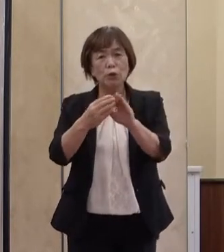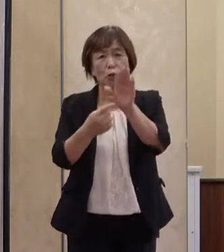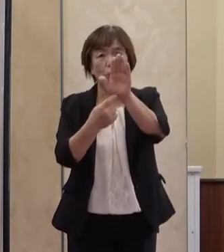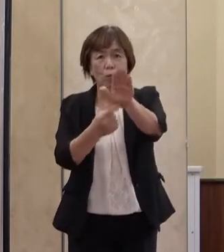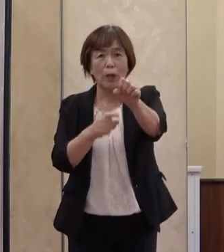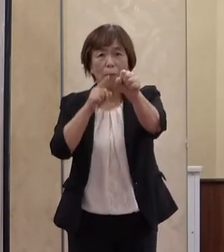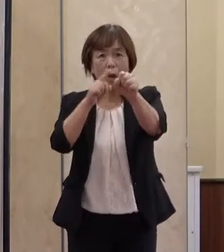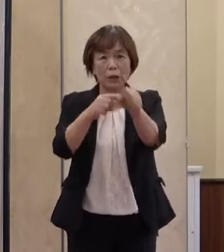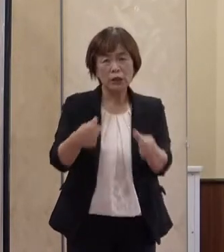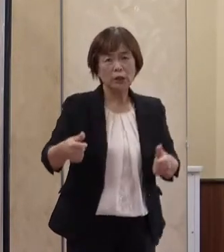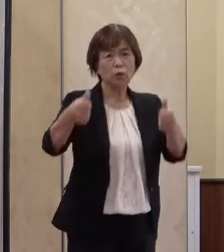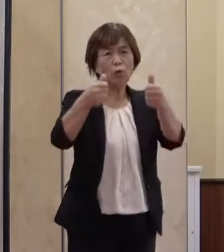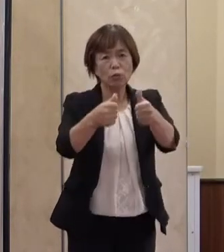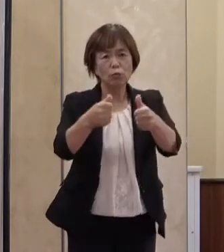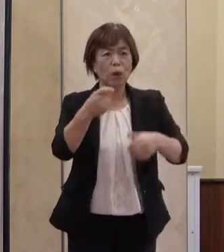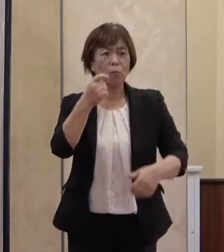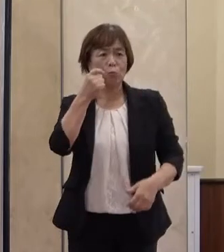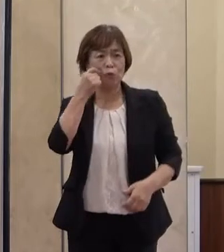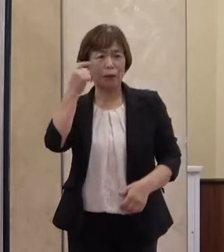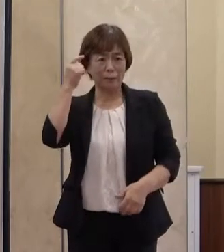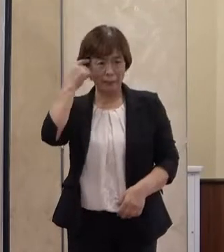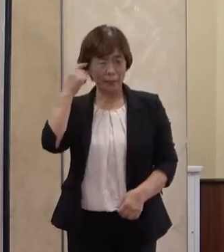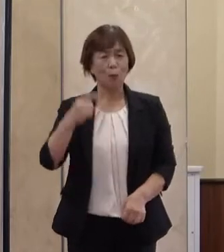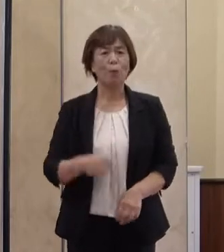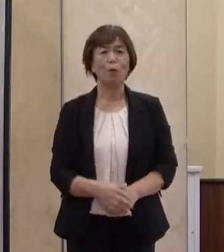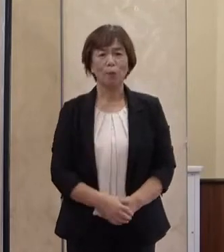と僕は思います。なので、